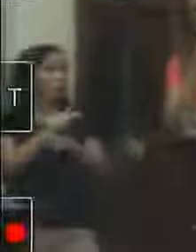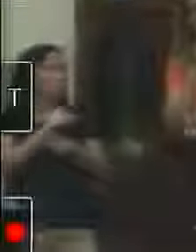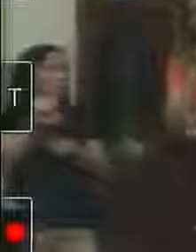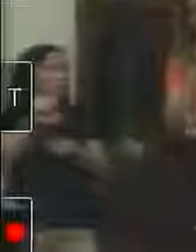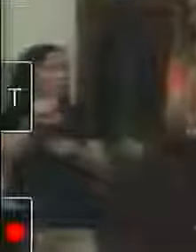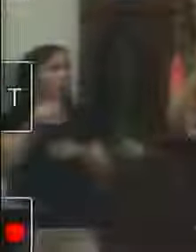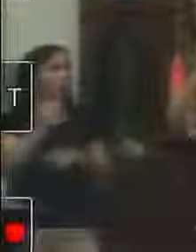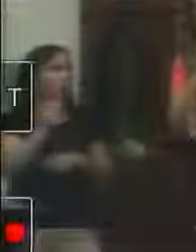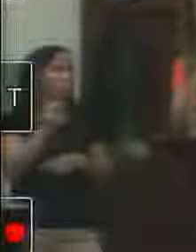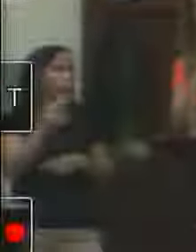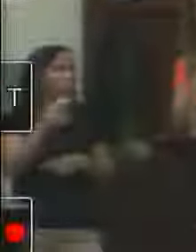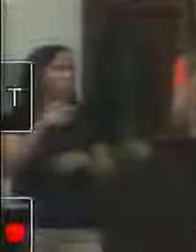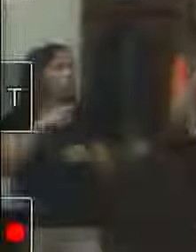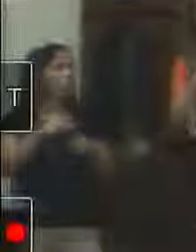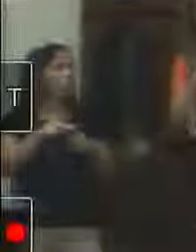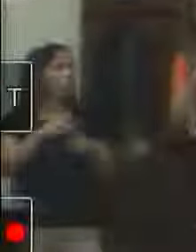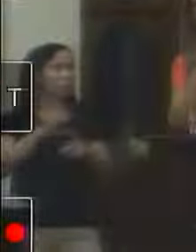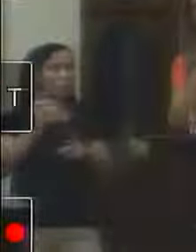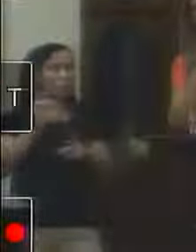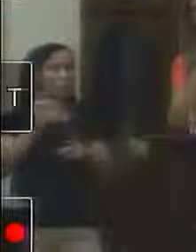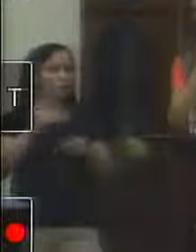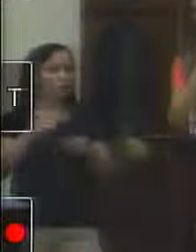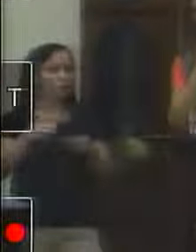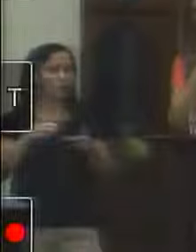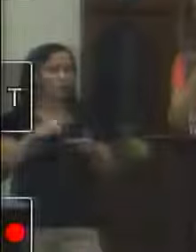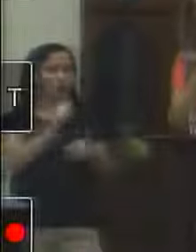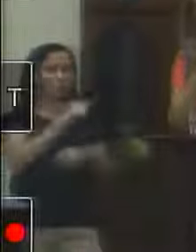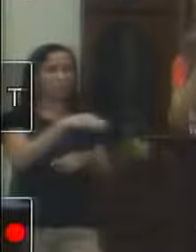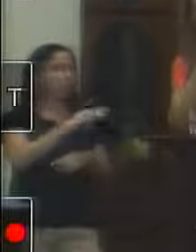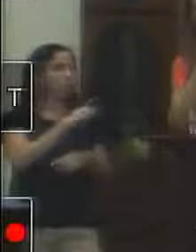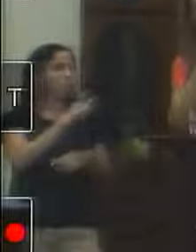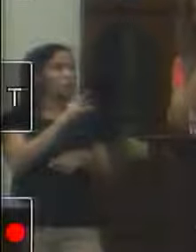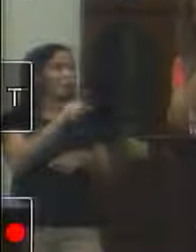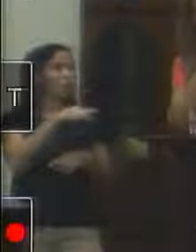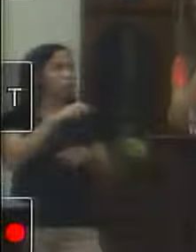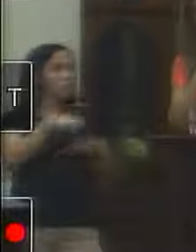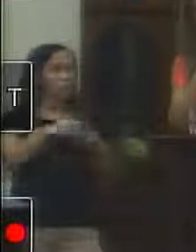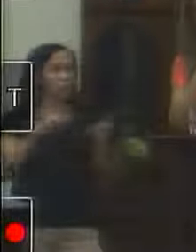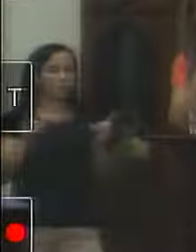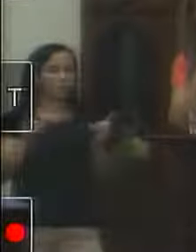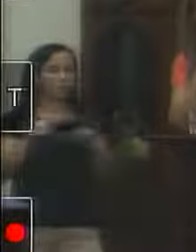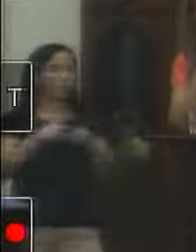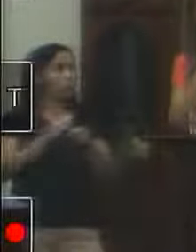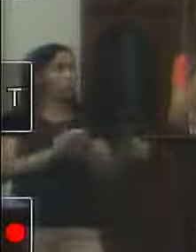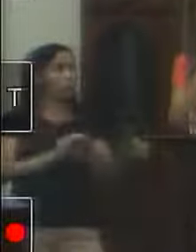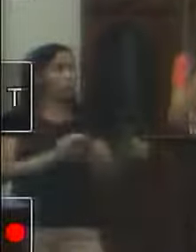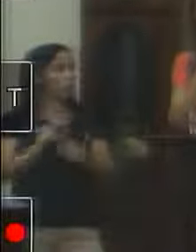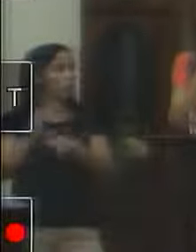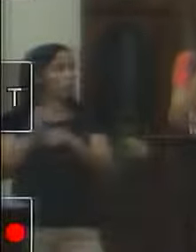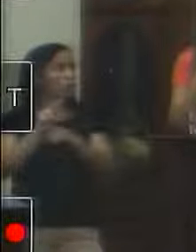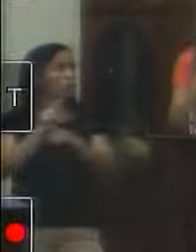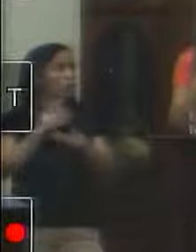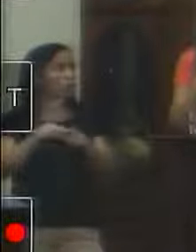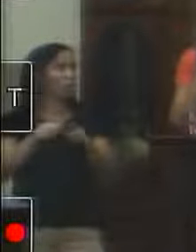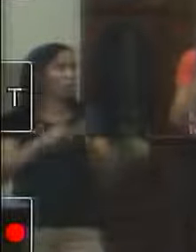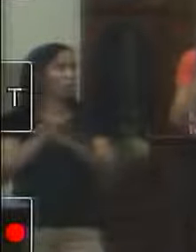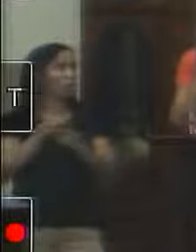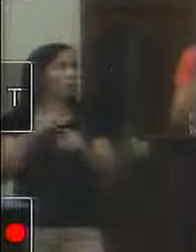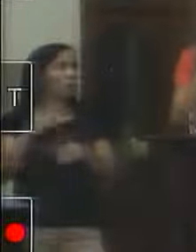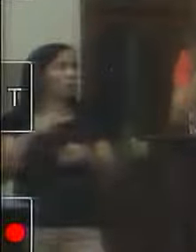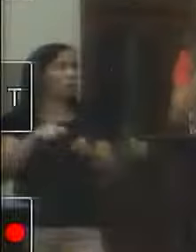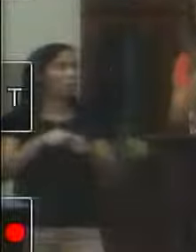em Parapeúna, ele não só olhou a parte de ambulante, ele olhou a parte comercial também. Ele foi no estabelecimento e quando ele foi, não